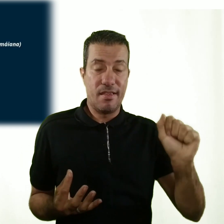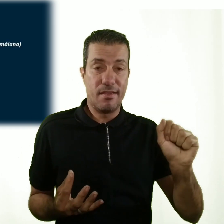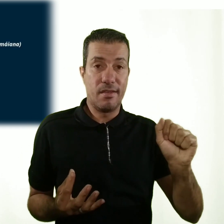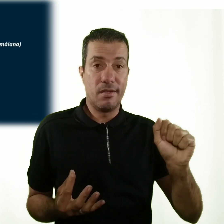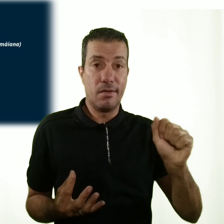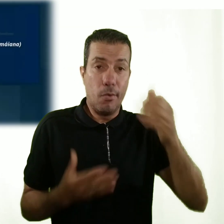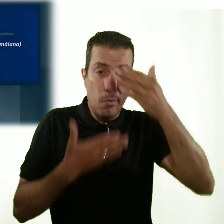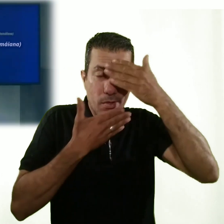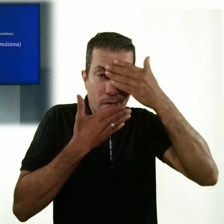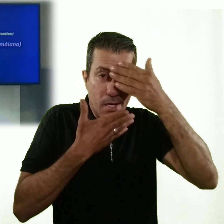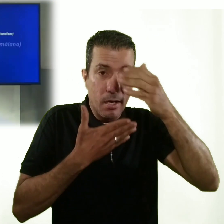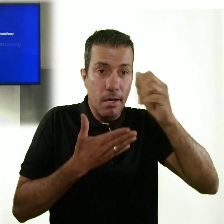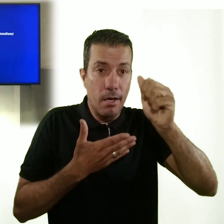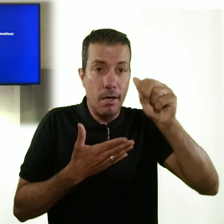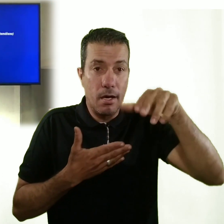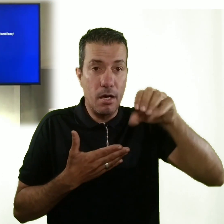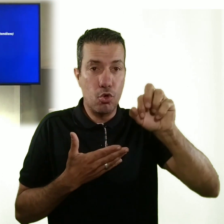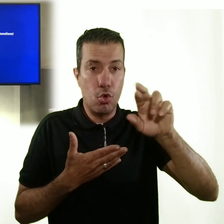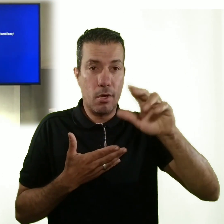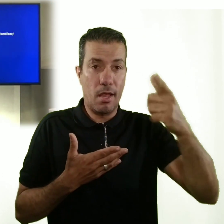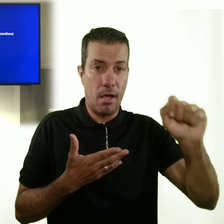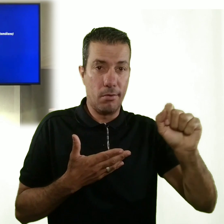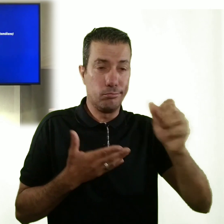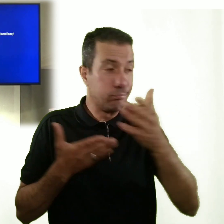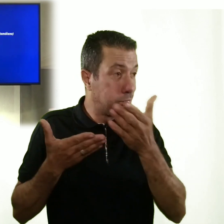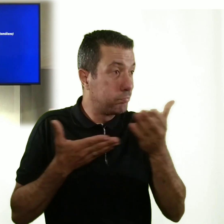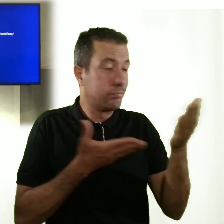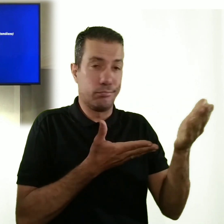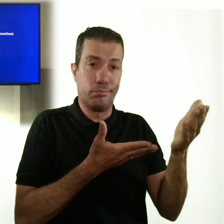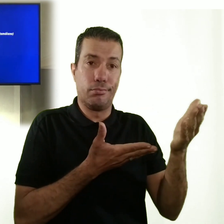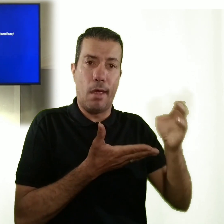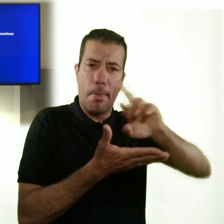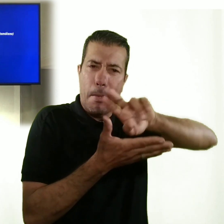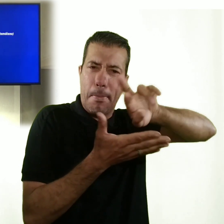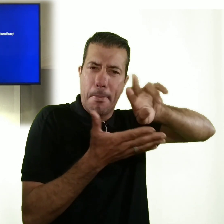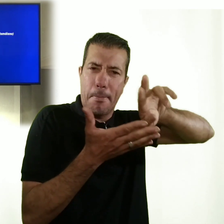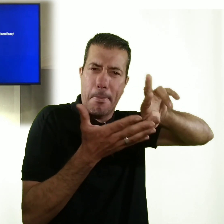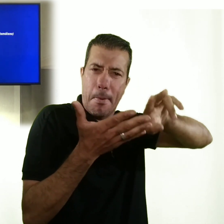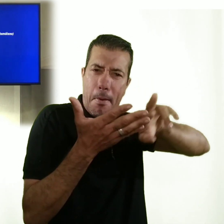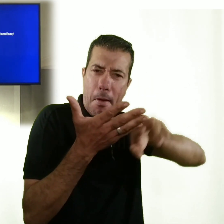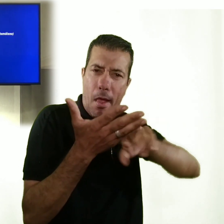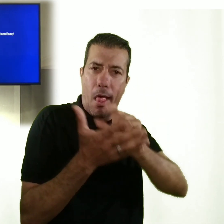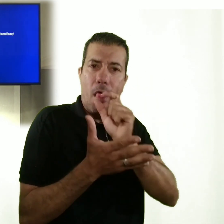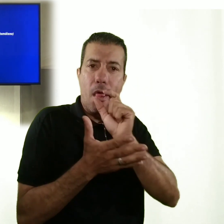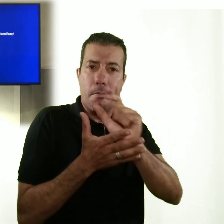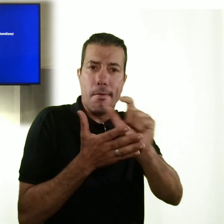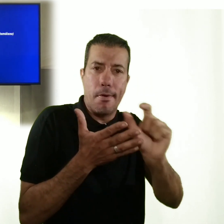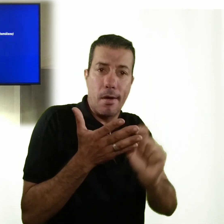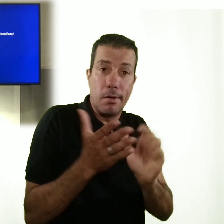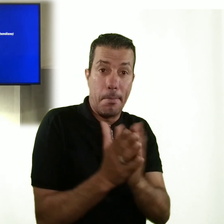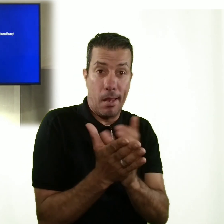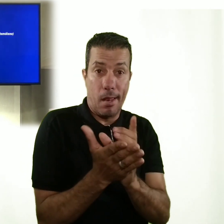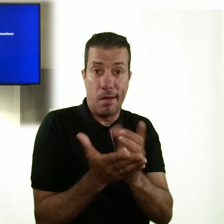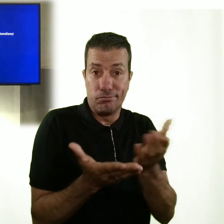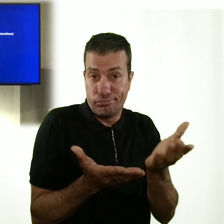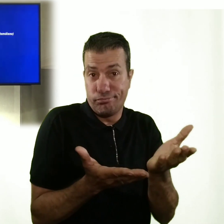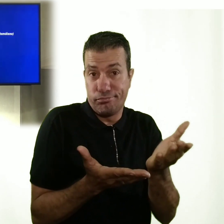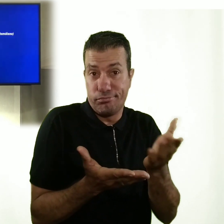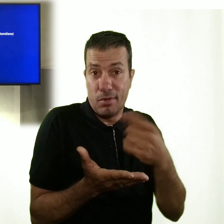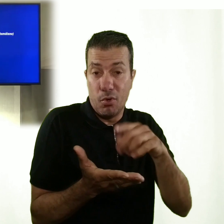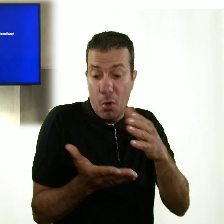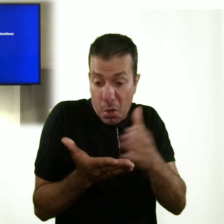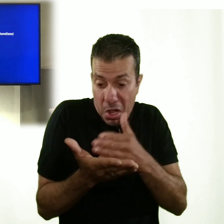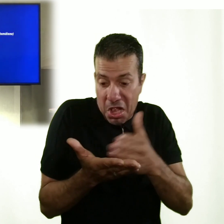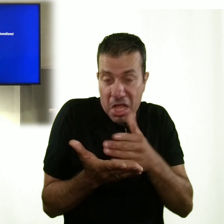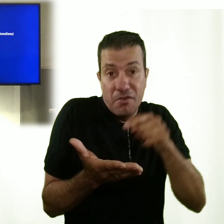diante. Quando a gente pergunta para algum seguidor de uma religião destas, ele diz que o seu livro é